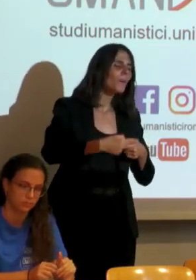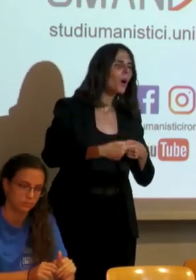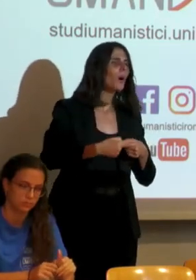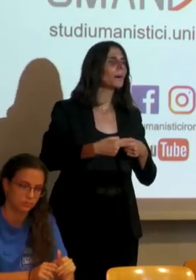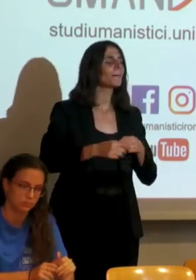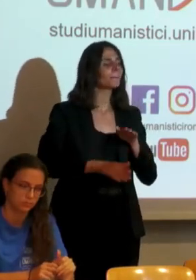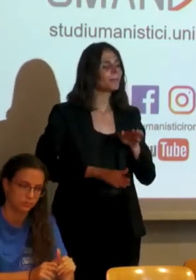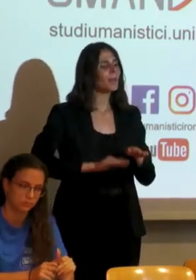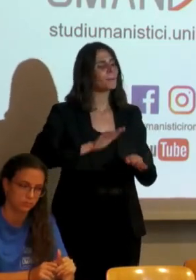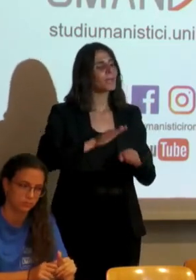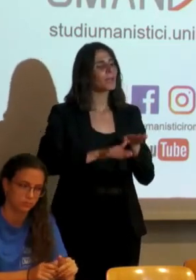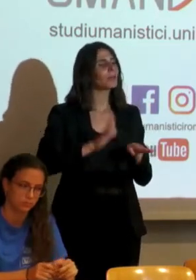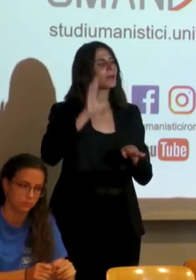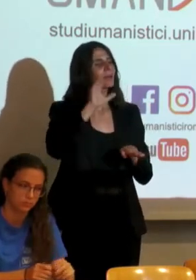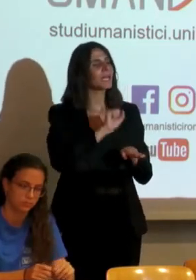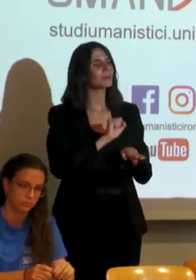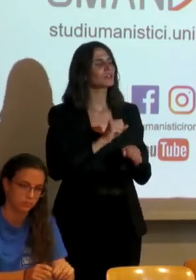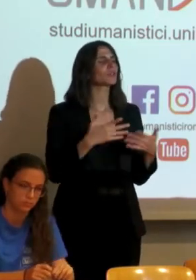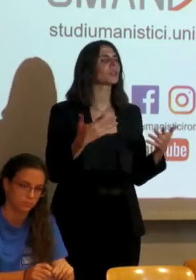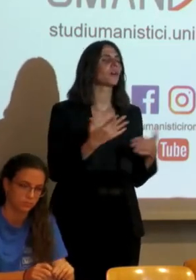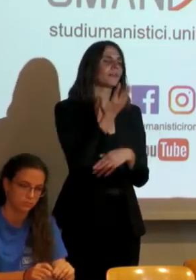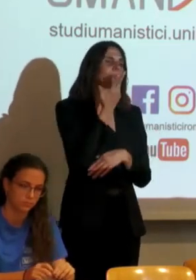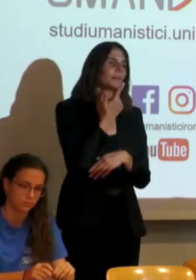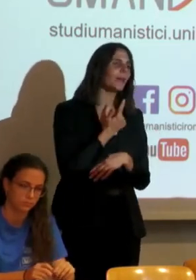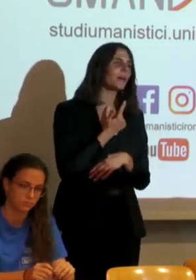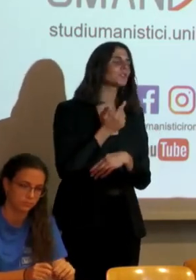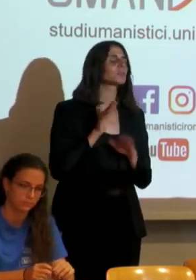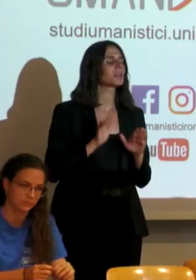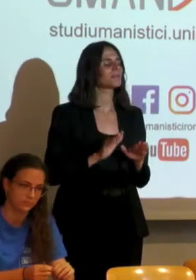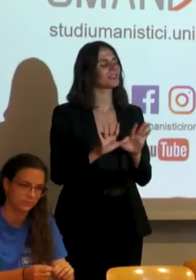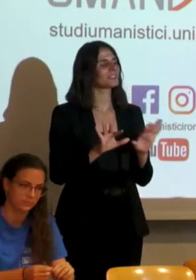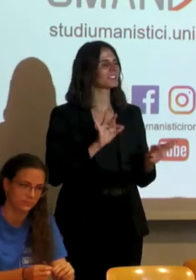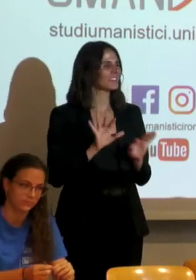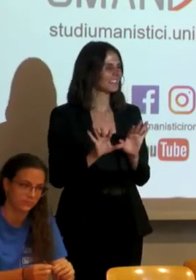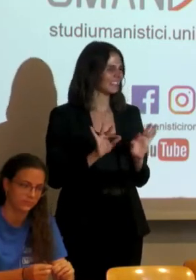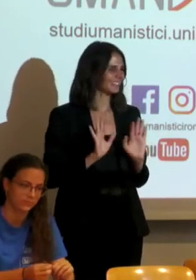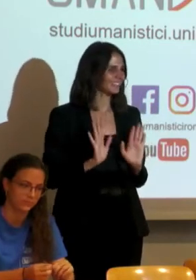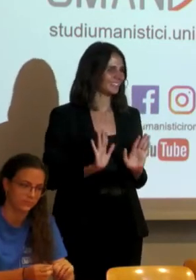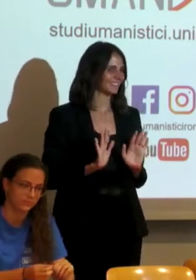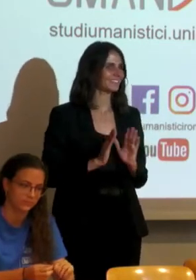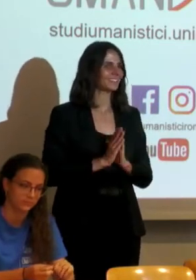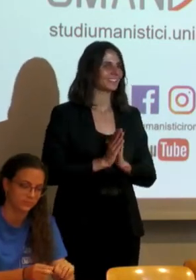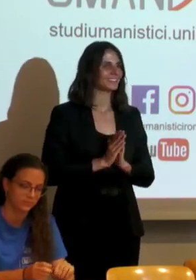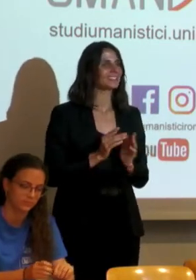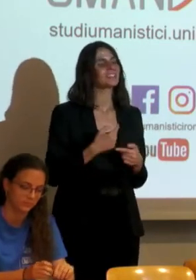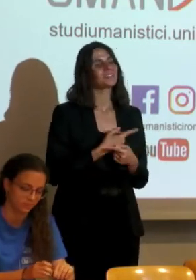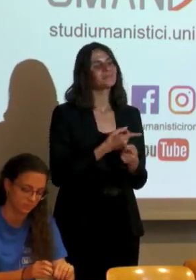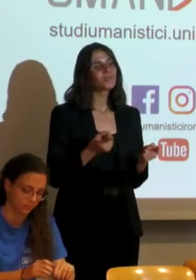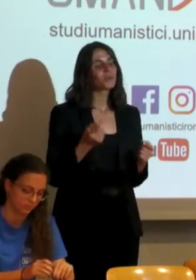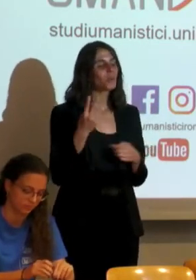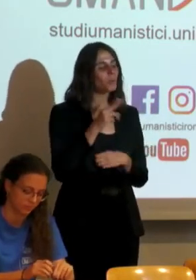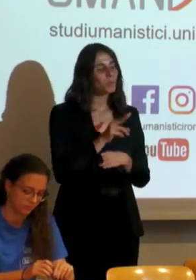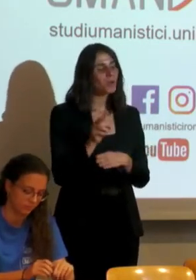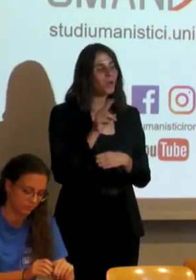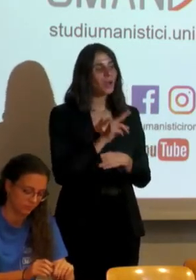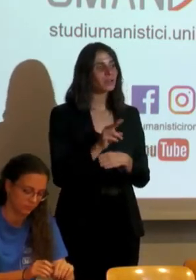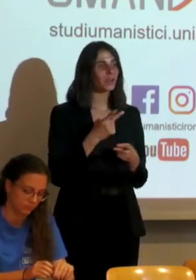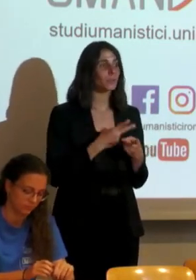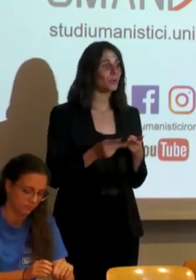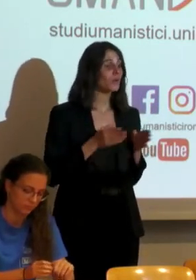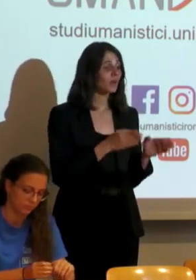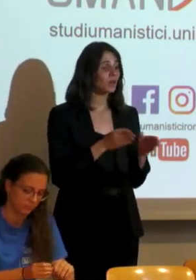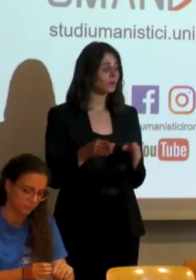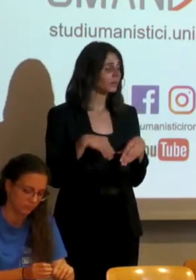senso di fare gli umanisti. Potete fare un po' quello che vi pare, soprattutto all'inizio, insomma, venite, scegliete, guardate, frequentate tutti i